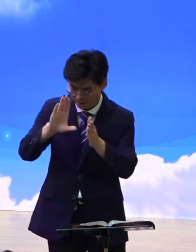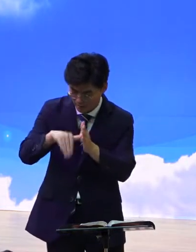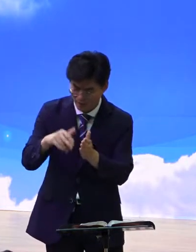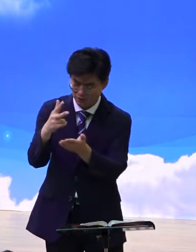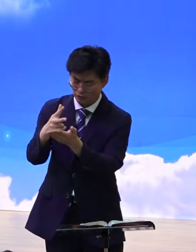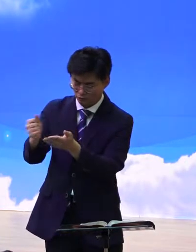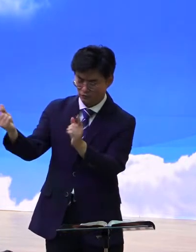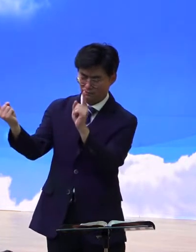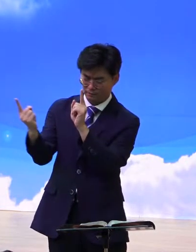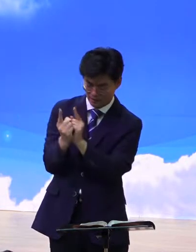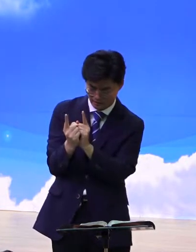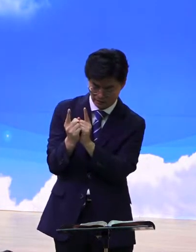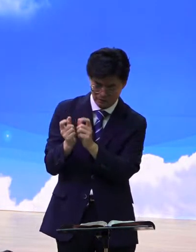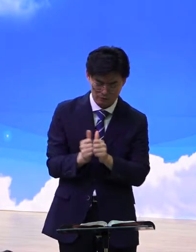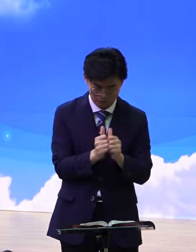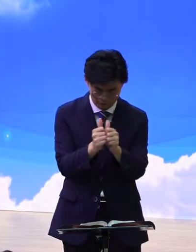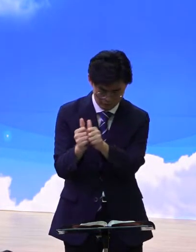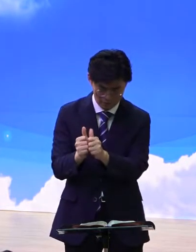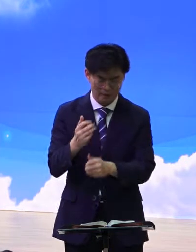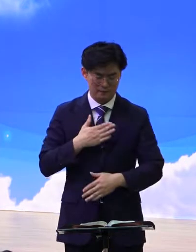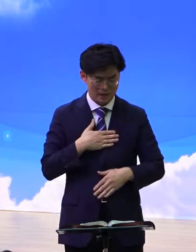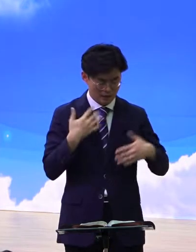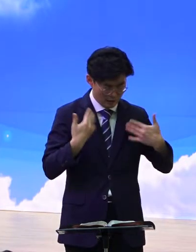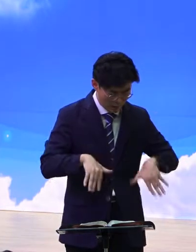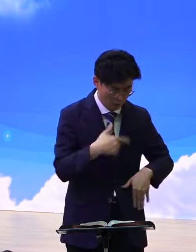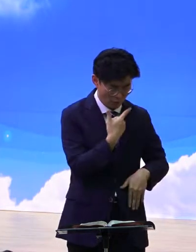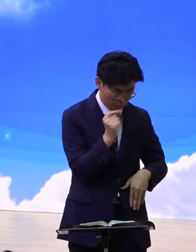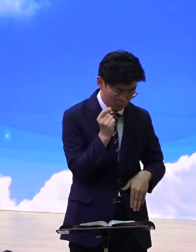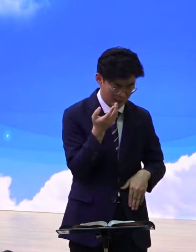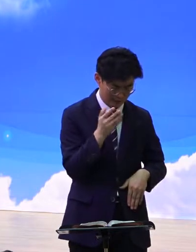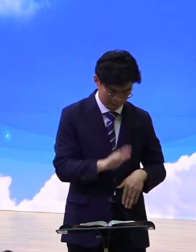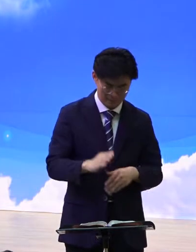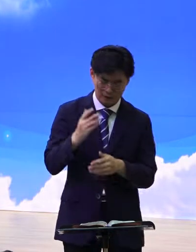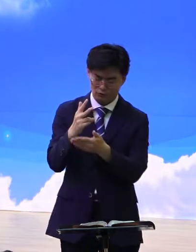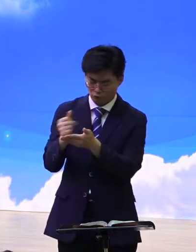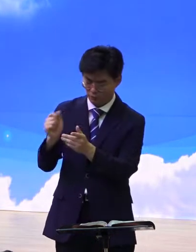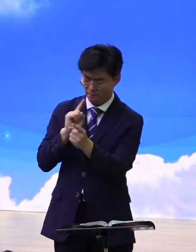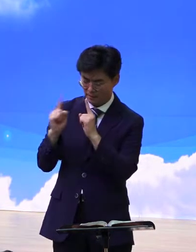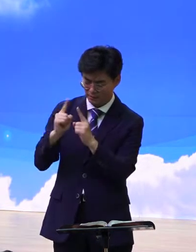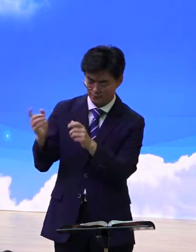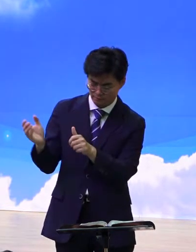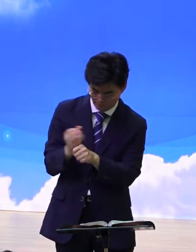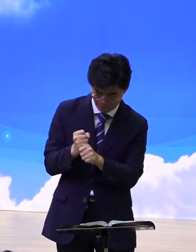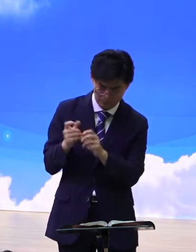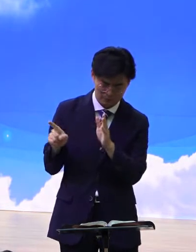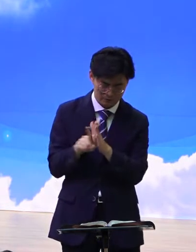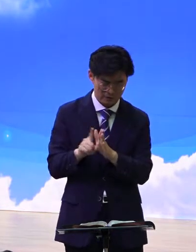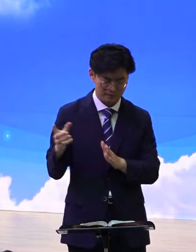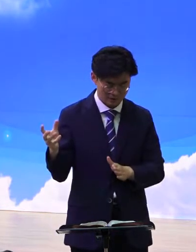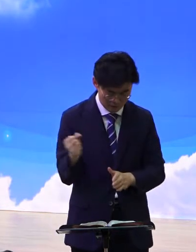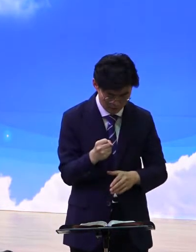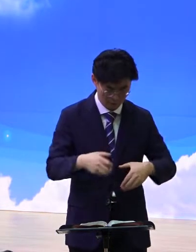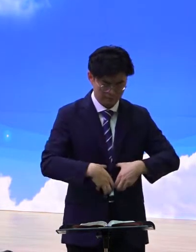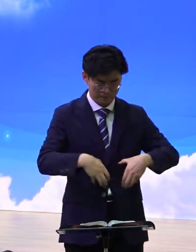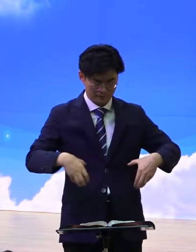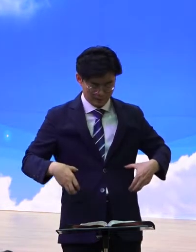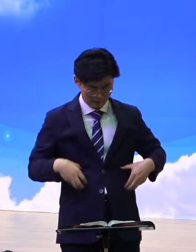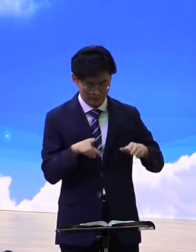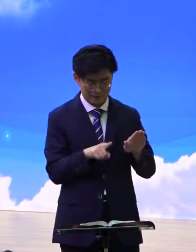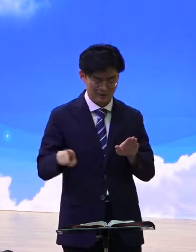나는 약하였고 가진 것이 없었지만 주님 말씀 의지하여 마귀와의 싸움에서 이길 수 있었습니다